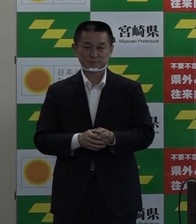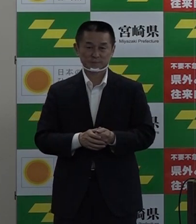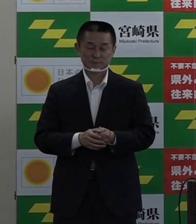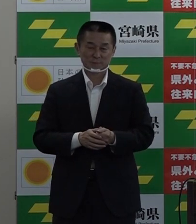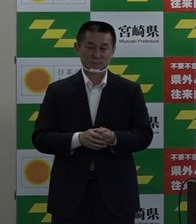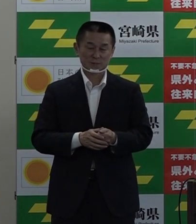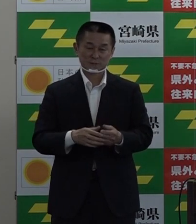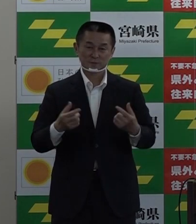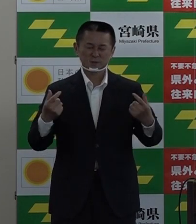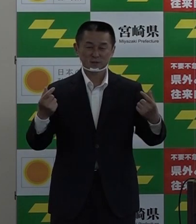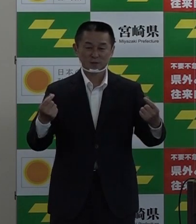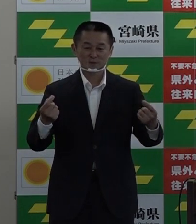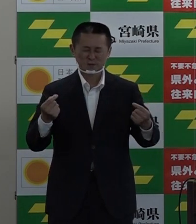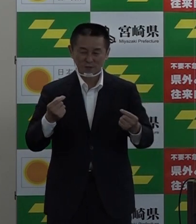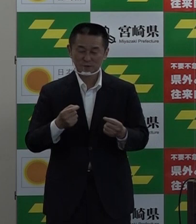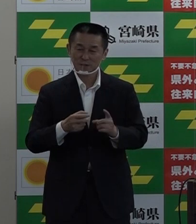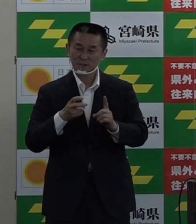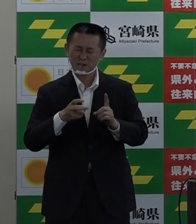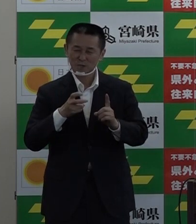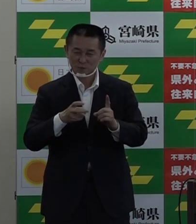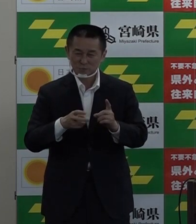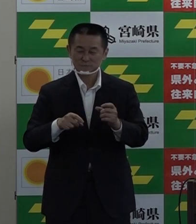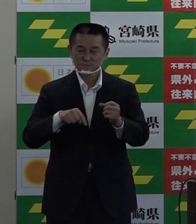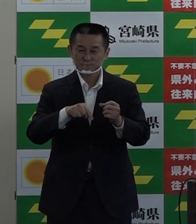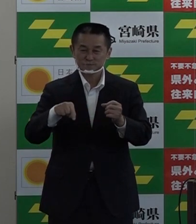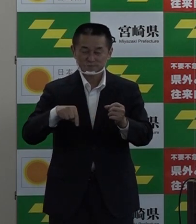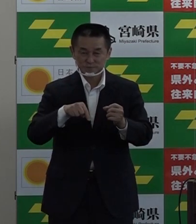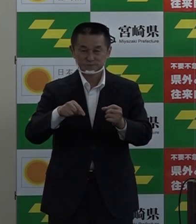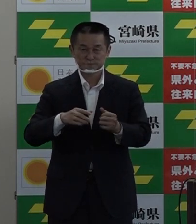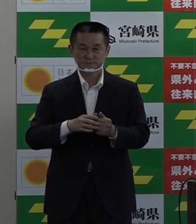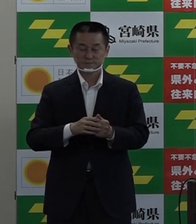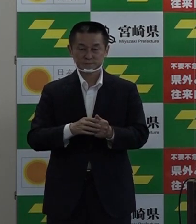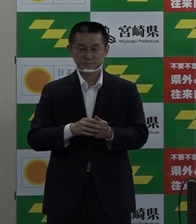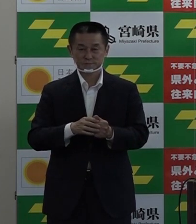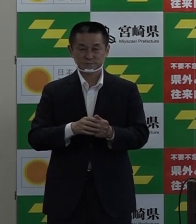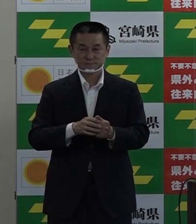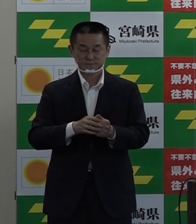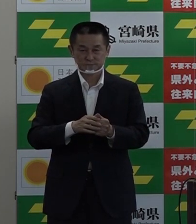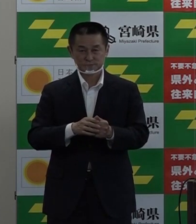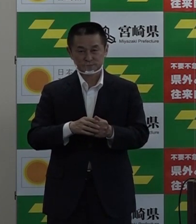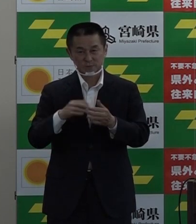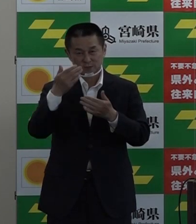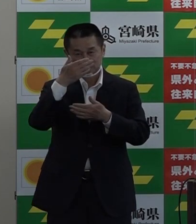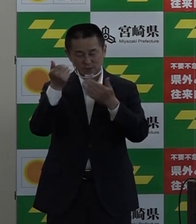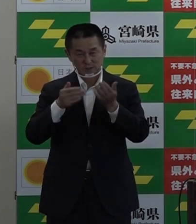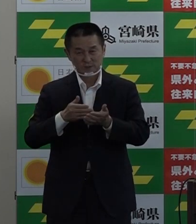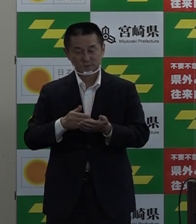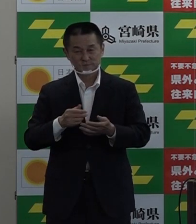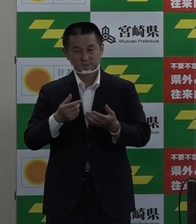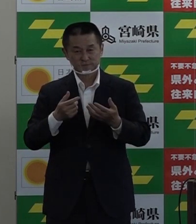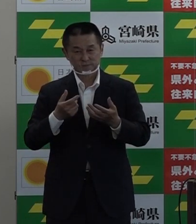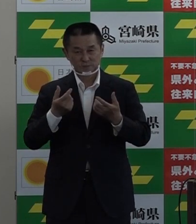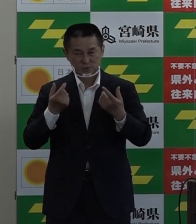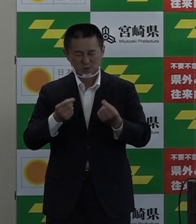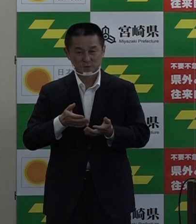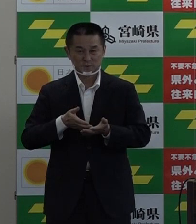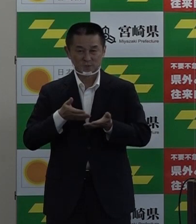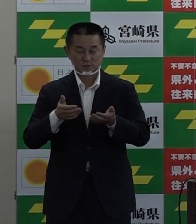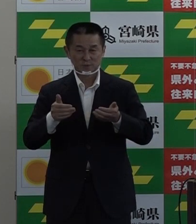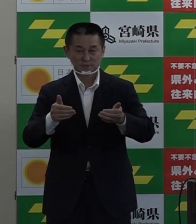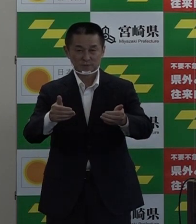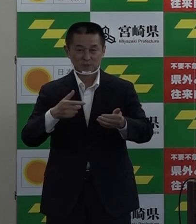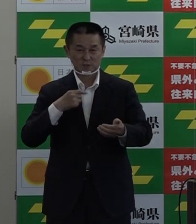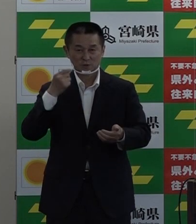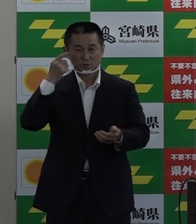でこの原則であるというところをこのいろんな形でまた丁寧にお伝えをしていく必要があろうかと考